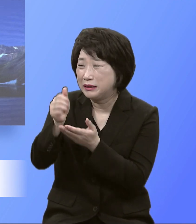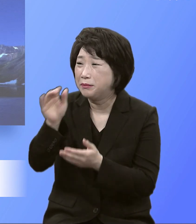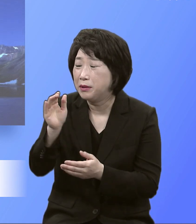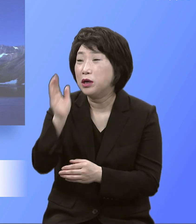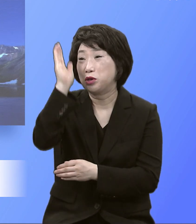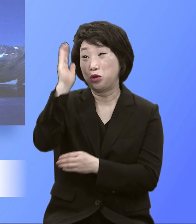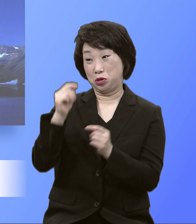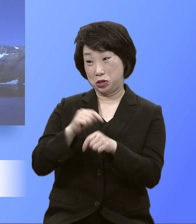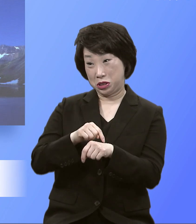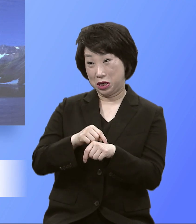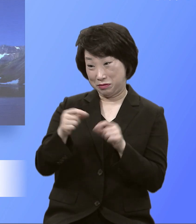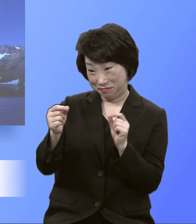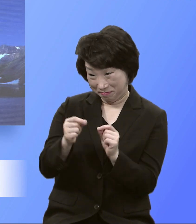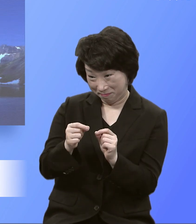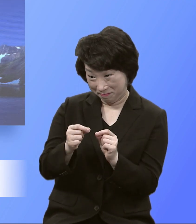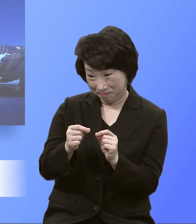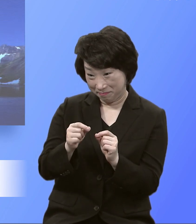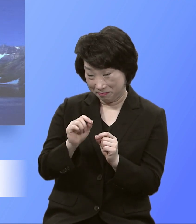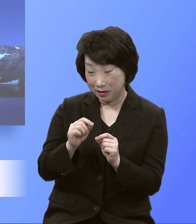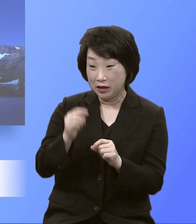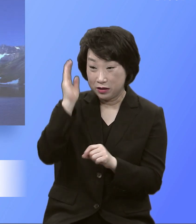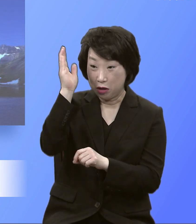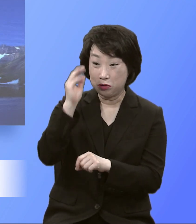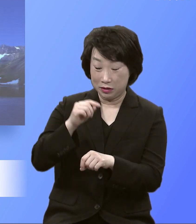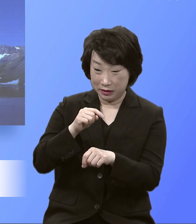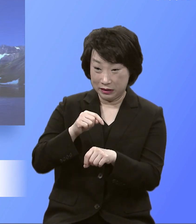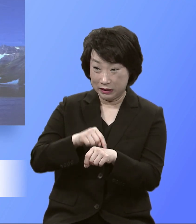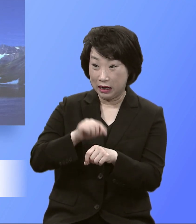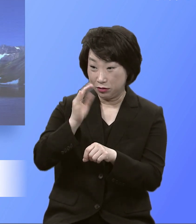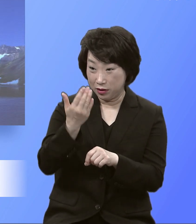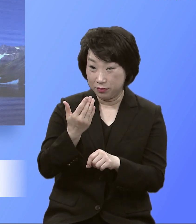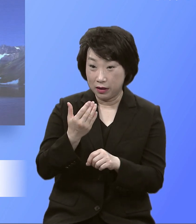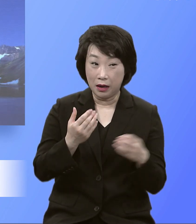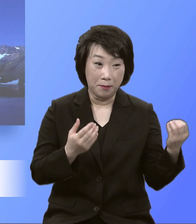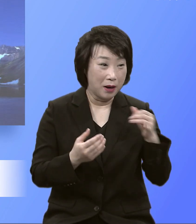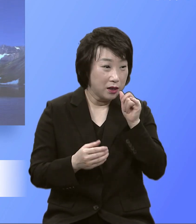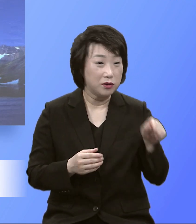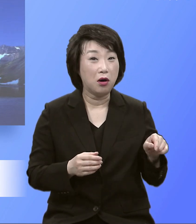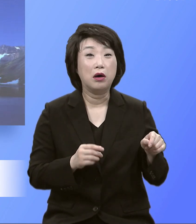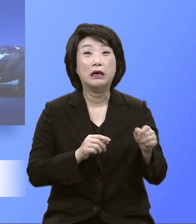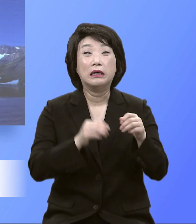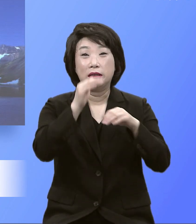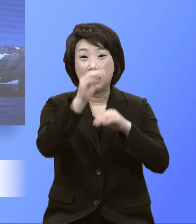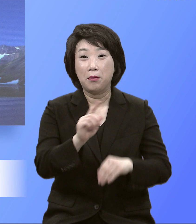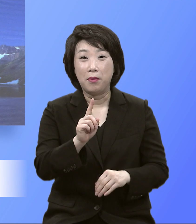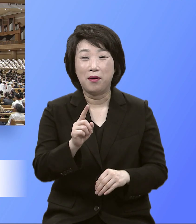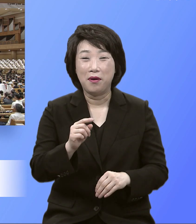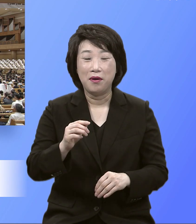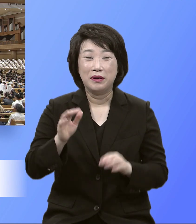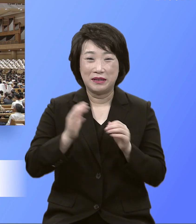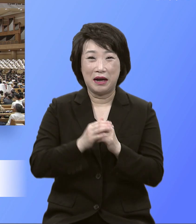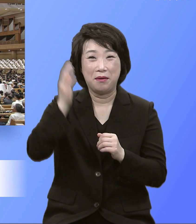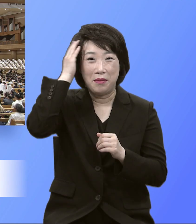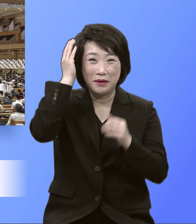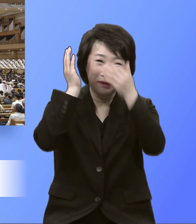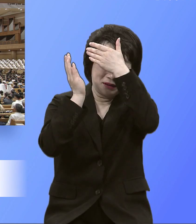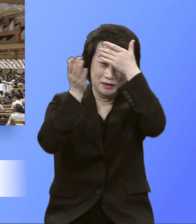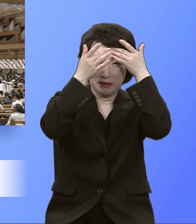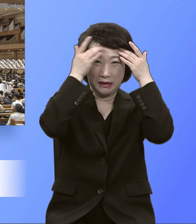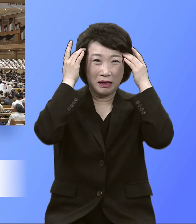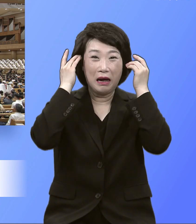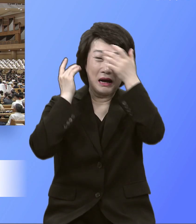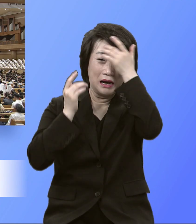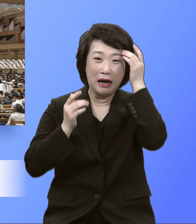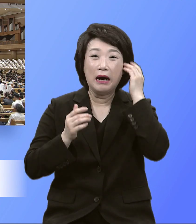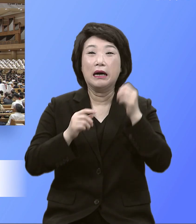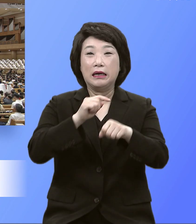설교 시간 됐답니다. 그게 무슨 시간이냐? 머리할 시간 됐다는 거예요. 야,